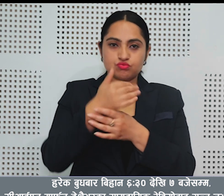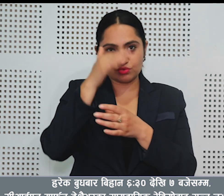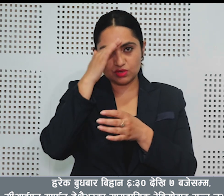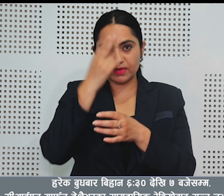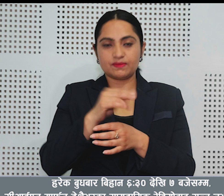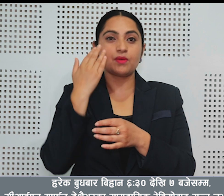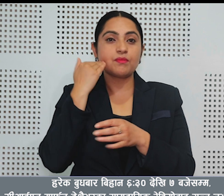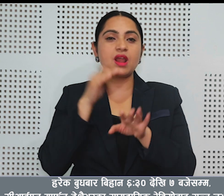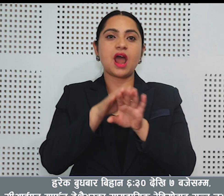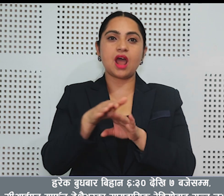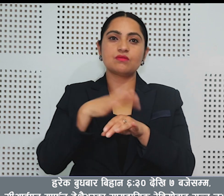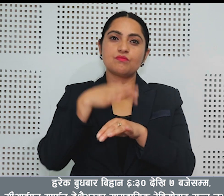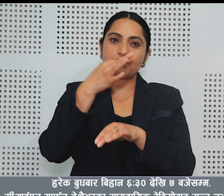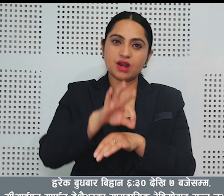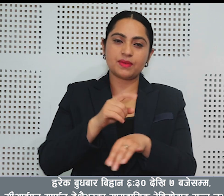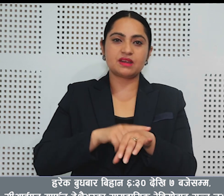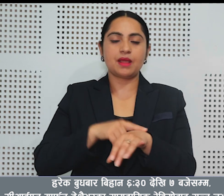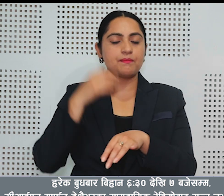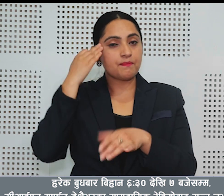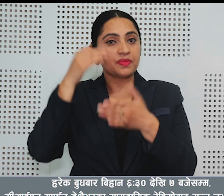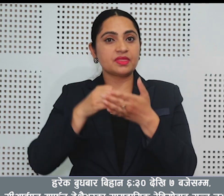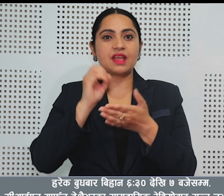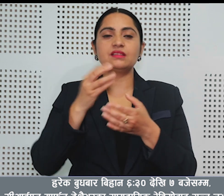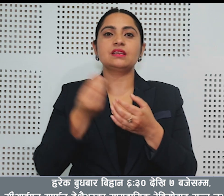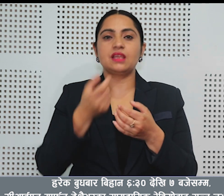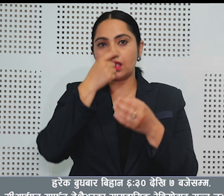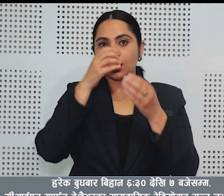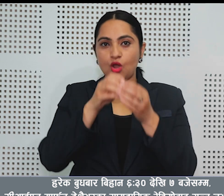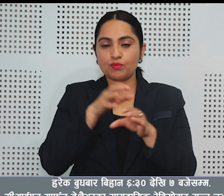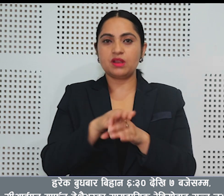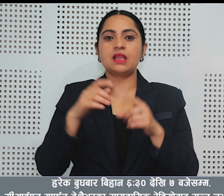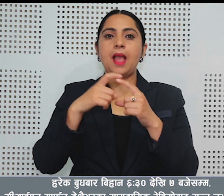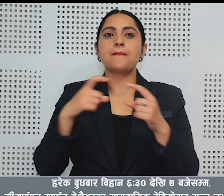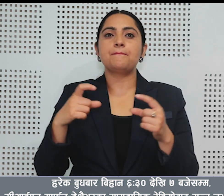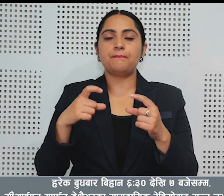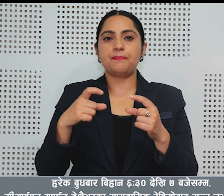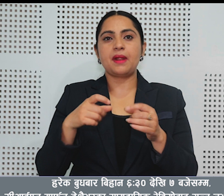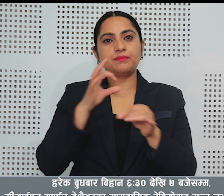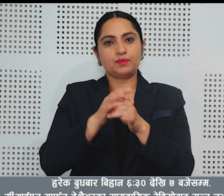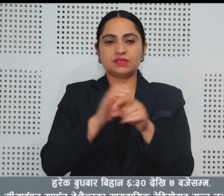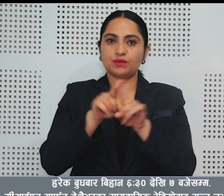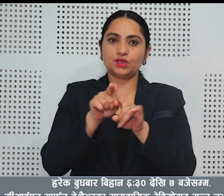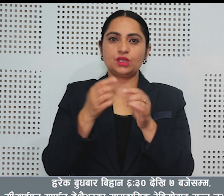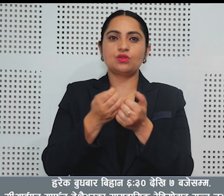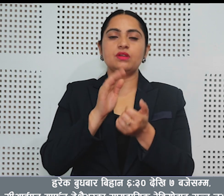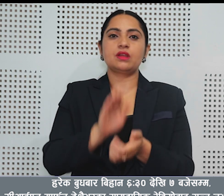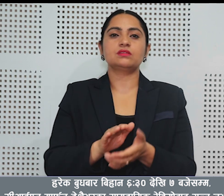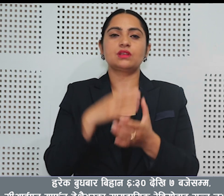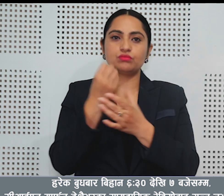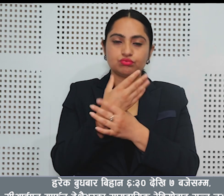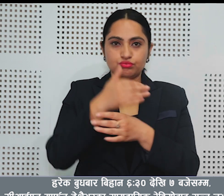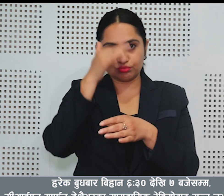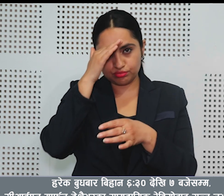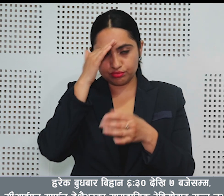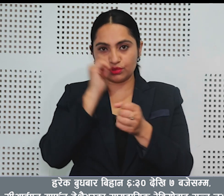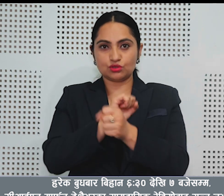परेका महिलाहरूको महिनावारी समयलाई ख्याल गर्दै केही पालिकाहरूले सेनिटरी प्याडको व्यवस्थासम्म गरेको पाइन्छ। विपदका